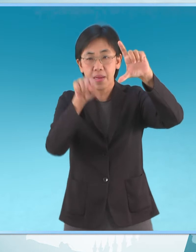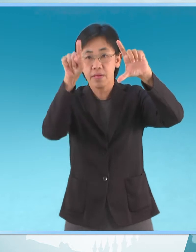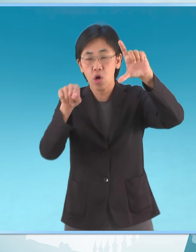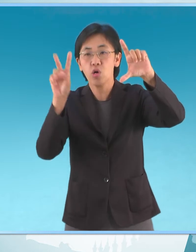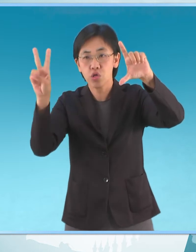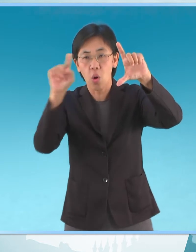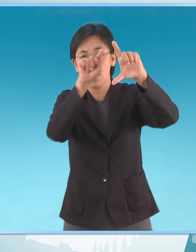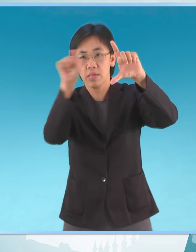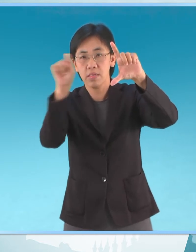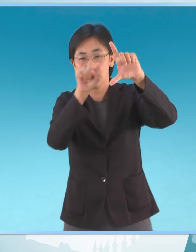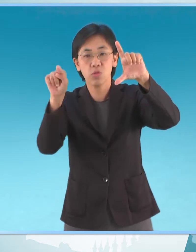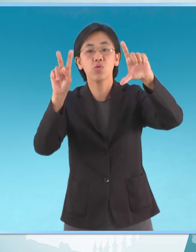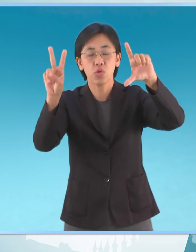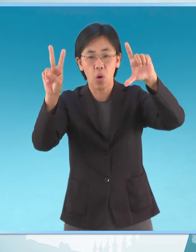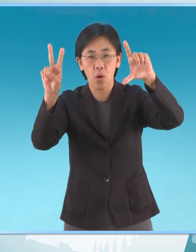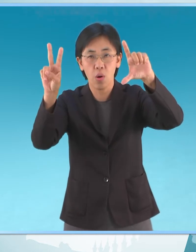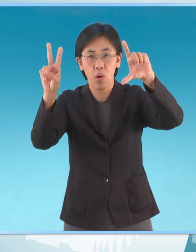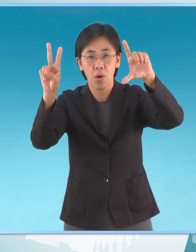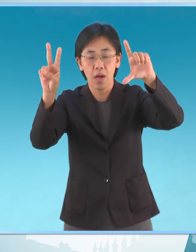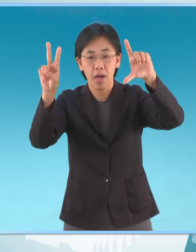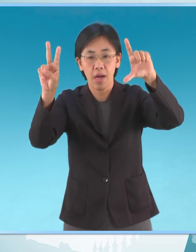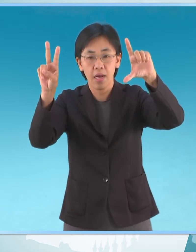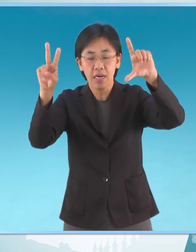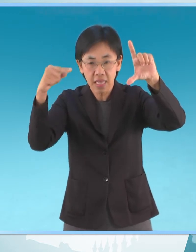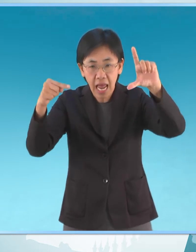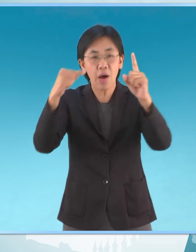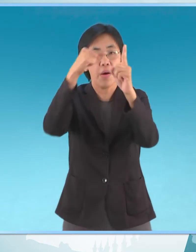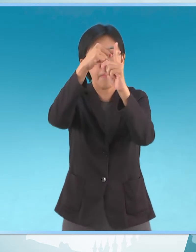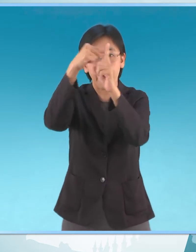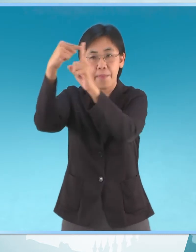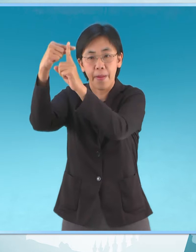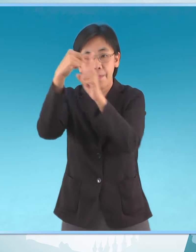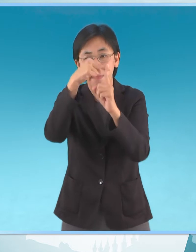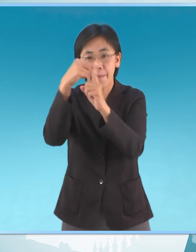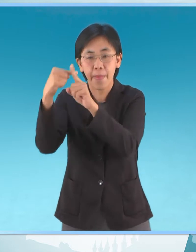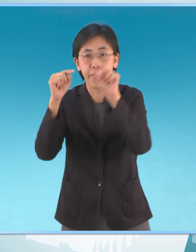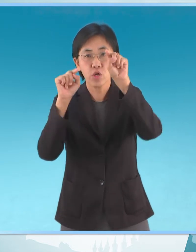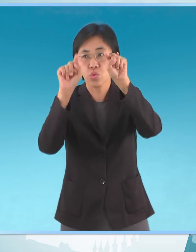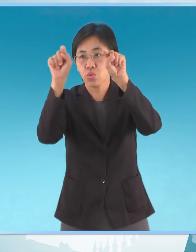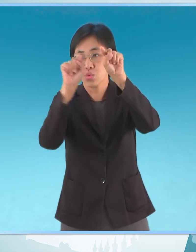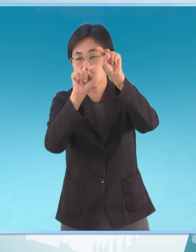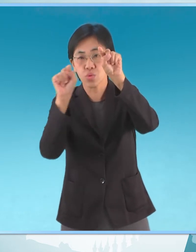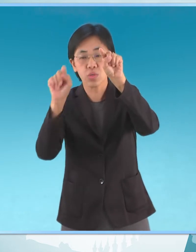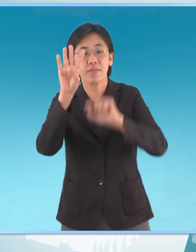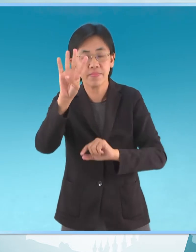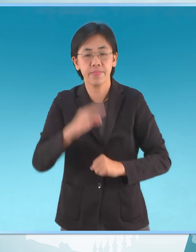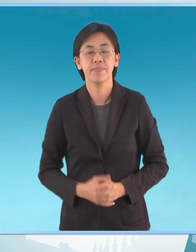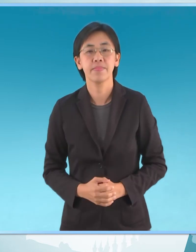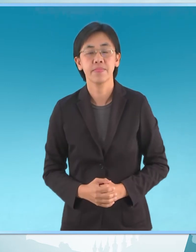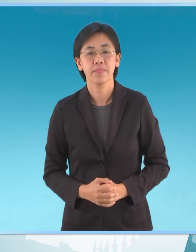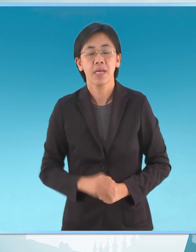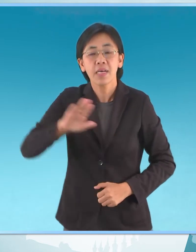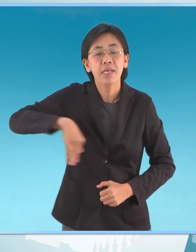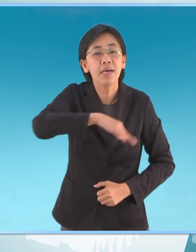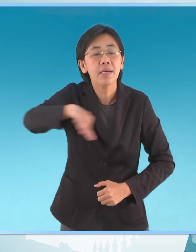2เส้นแนวตั้งพอมันมาตัดกันปั๊บมันก็จะมีจุดตัดถึง4จุดด้วยกันนะครับเขาบอกว่าโดยทฤษฎีเนี่ยถ้า